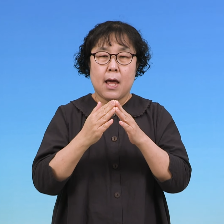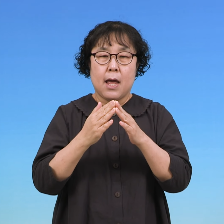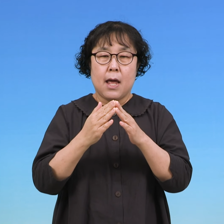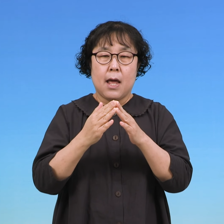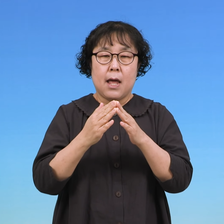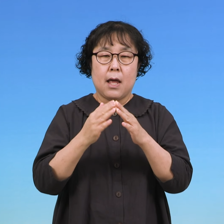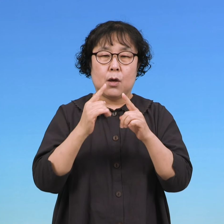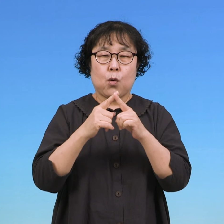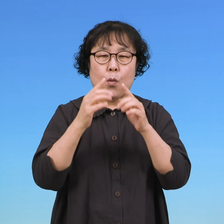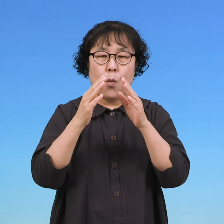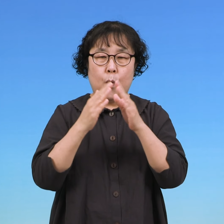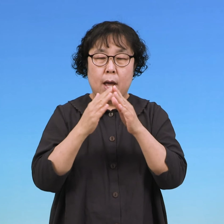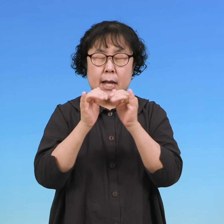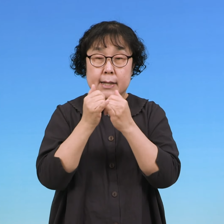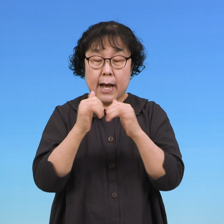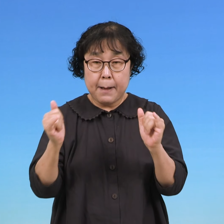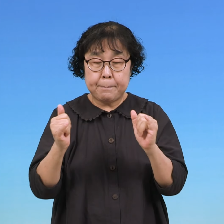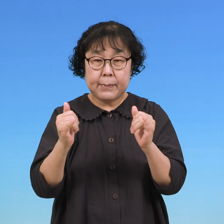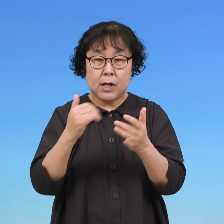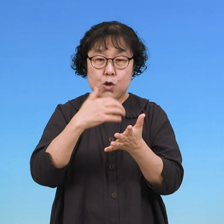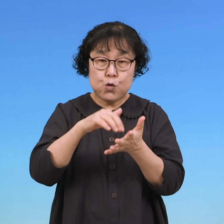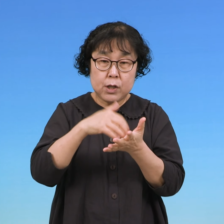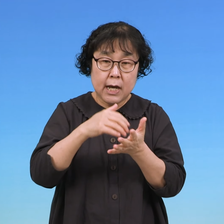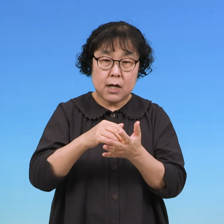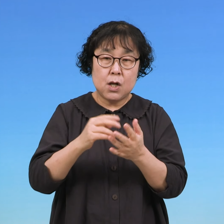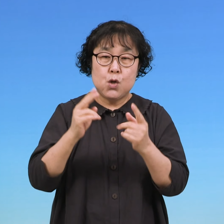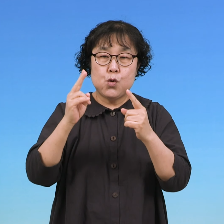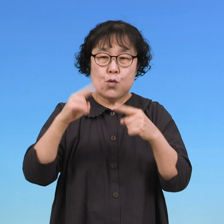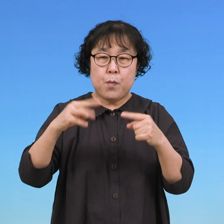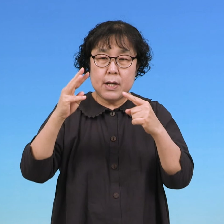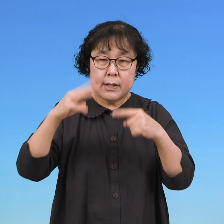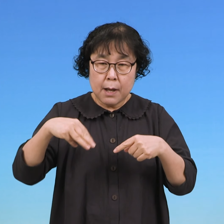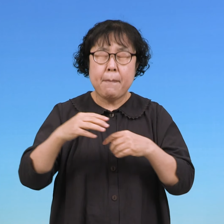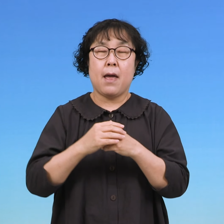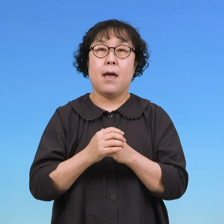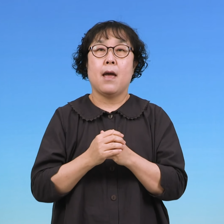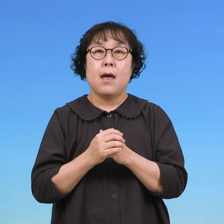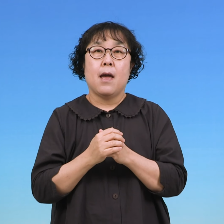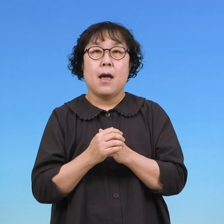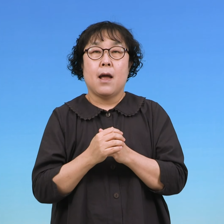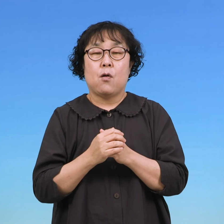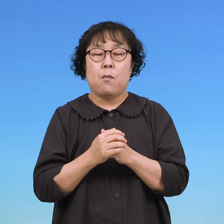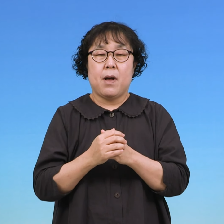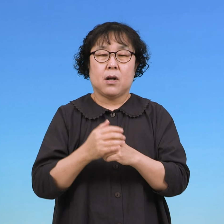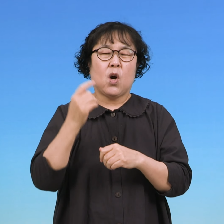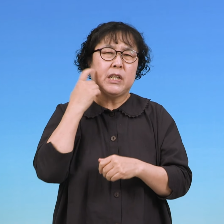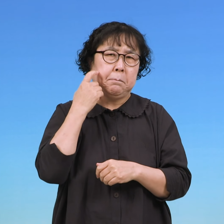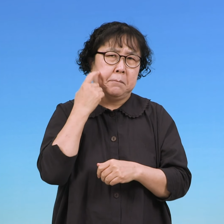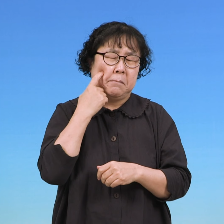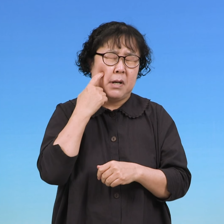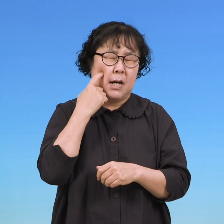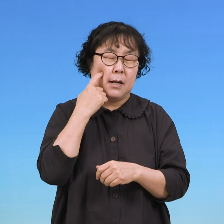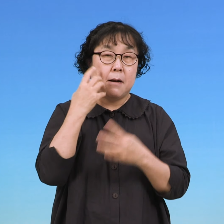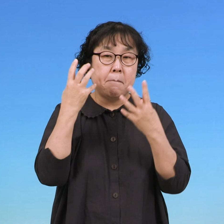수 등 중요한 통계치는 두 배, 세 배로 과장해도 부끄러워하지 않는 것